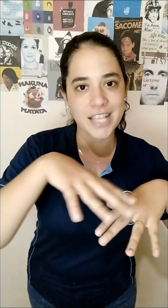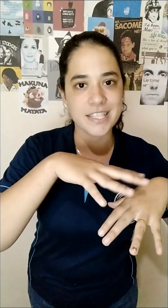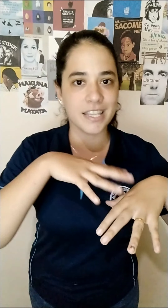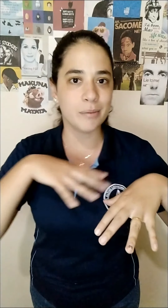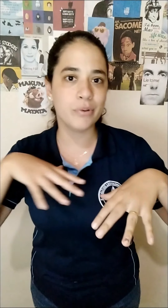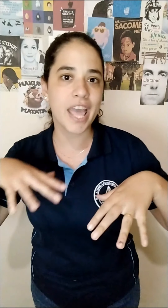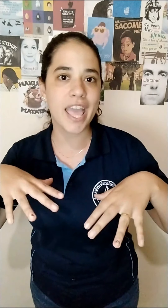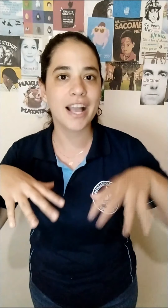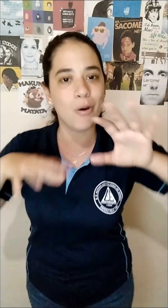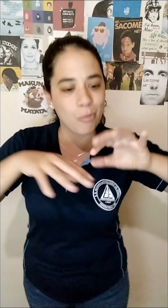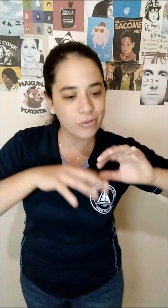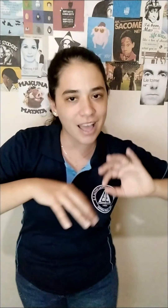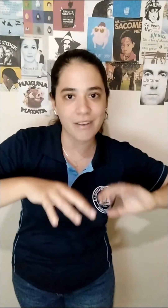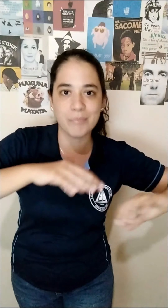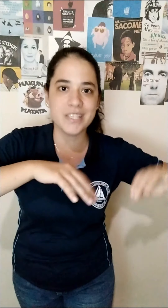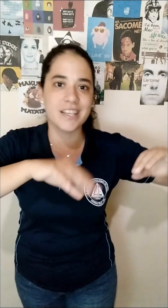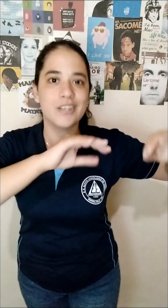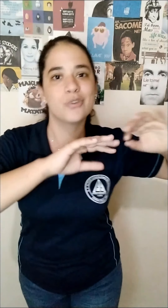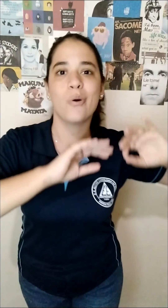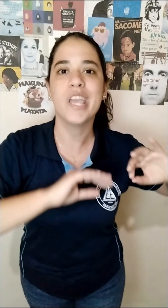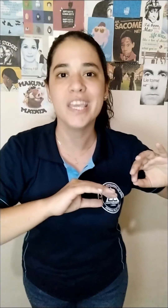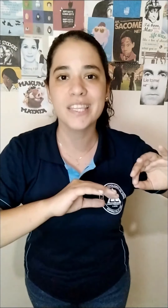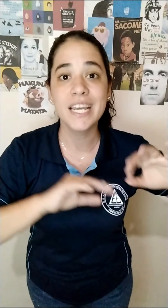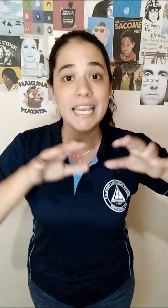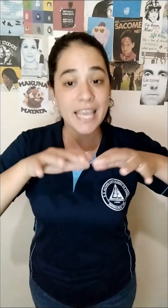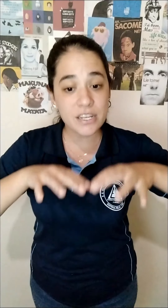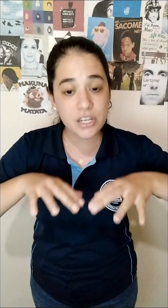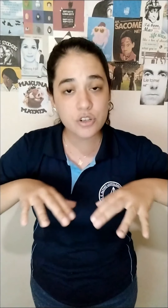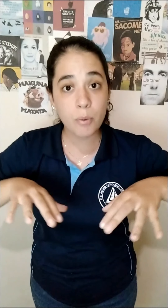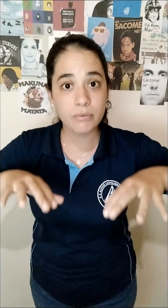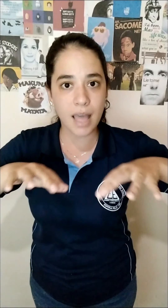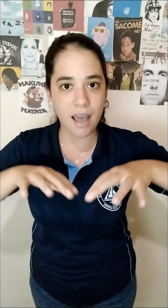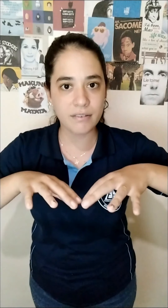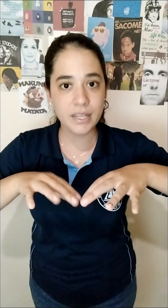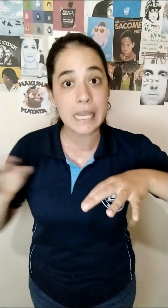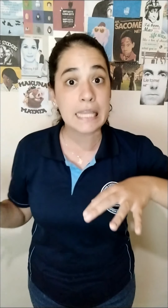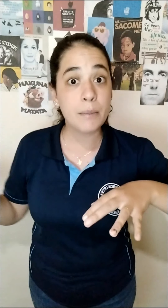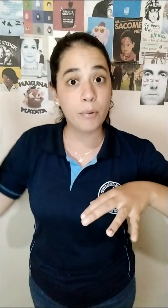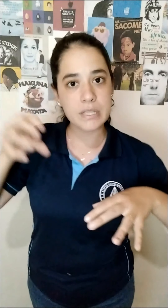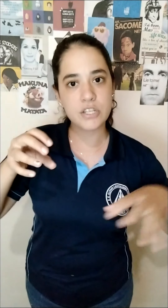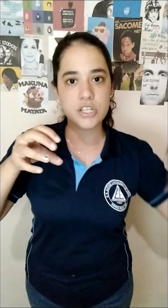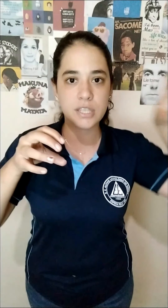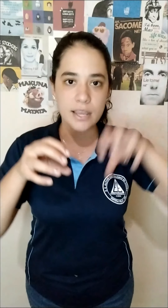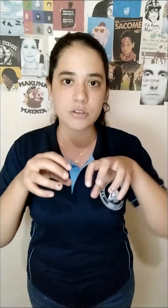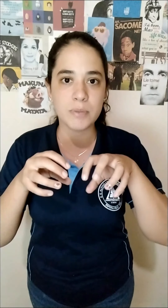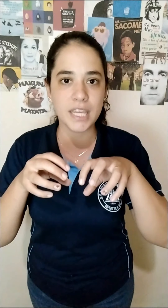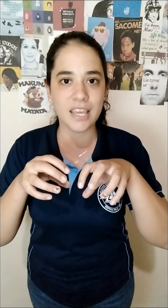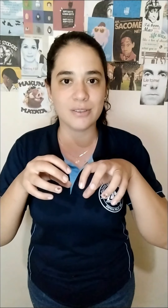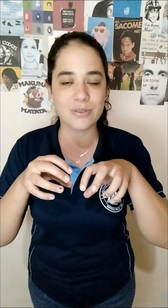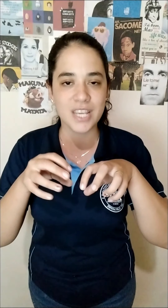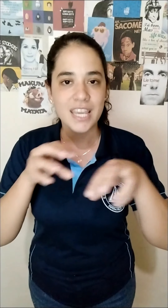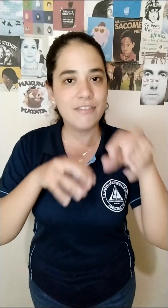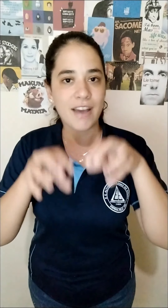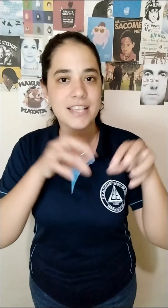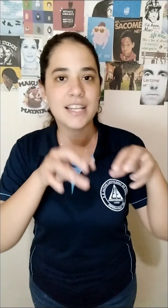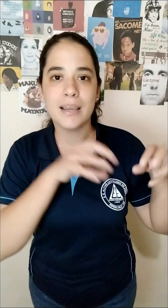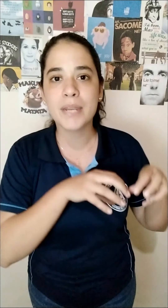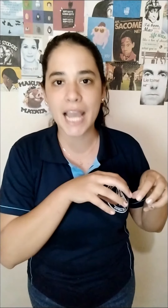casinha da boneca ou montava a pista ali de corrida, e aí a gente montava, depois a gente traz os brinquedos e faz ali a